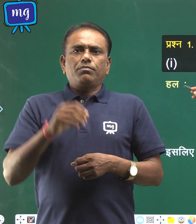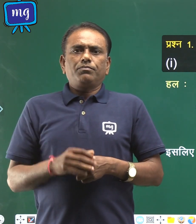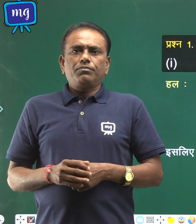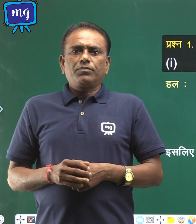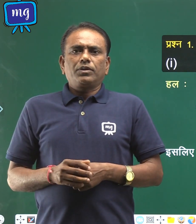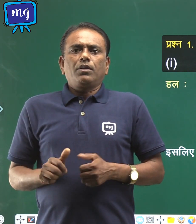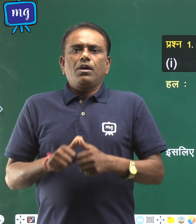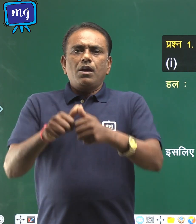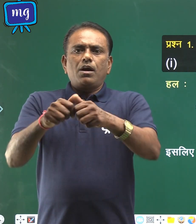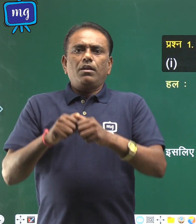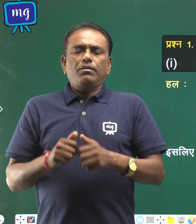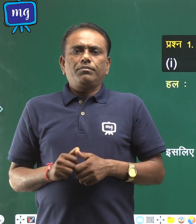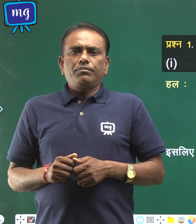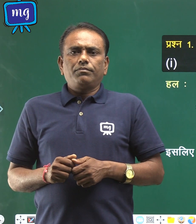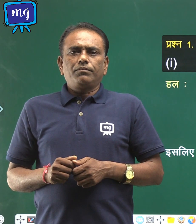हल